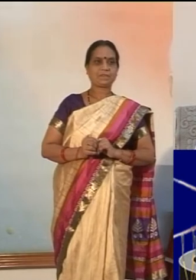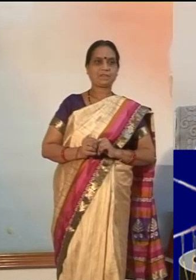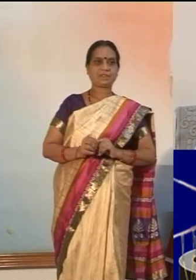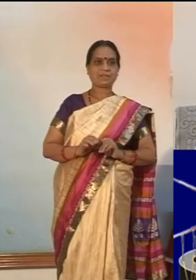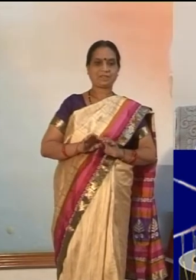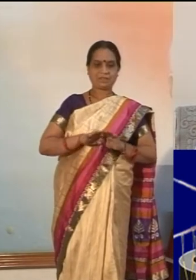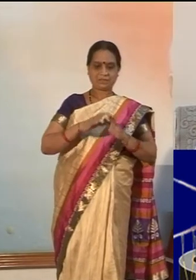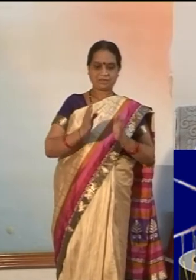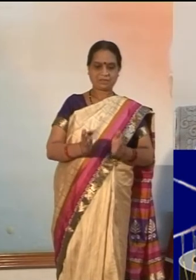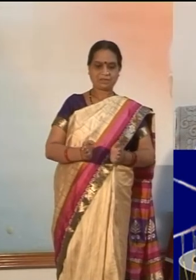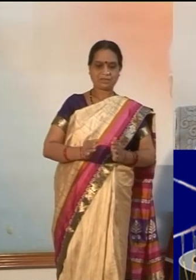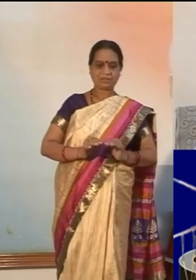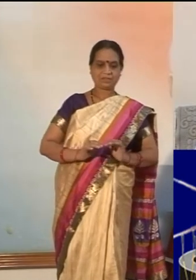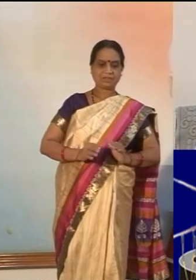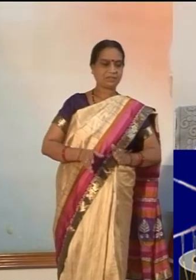ज्योतिर्लिंग